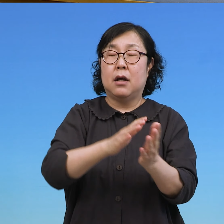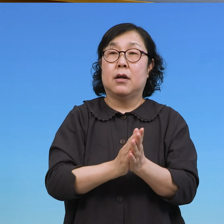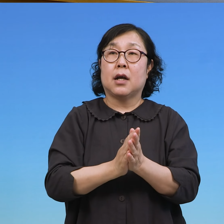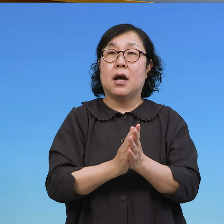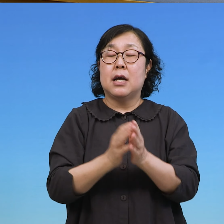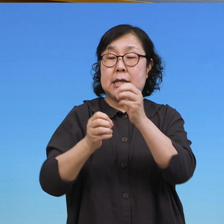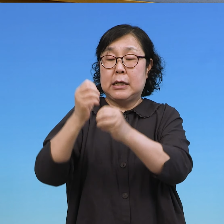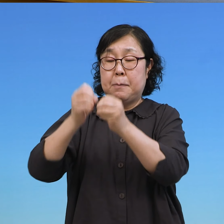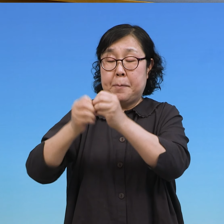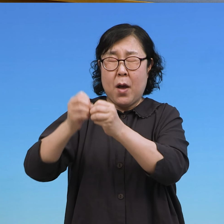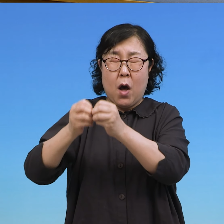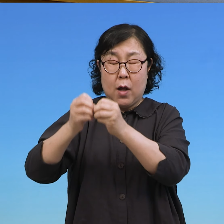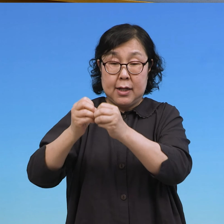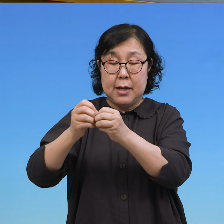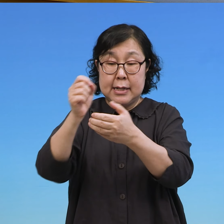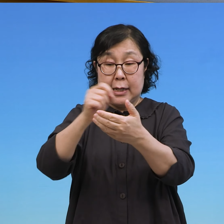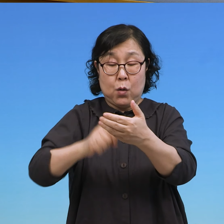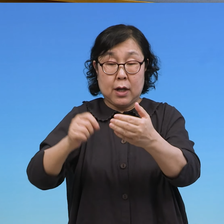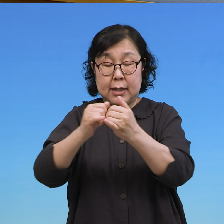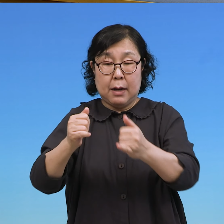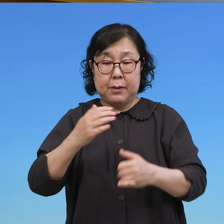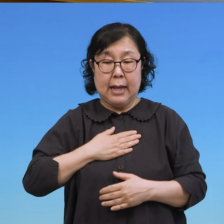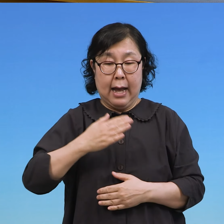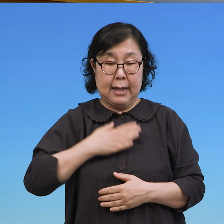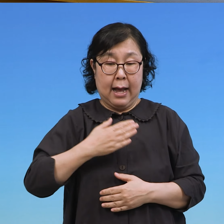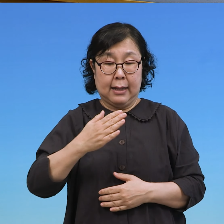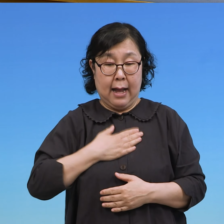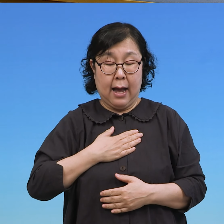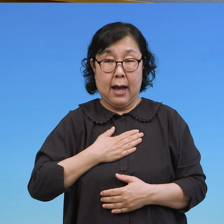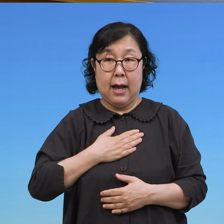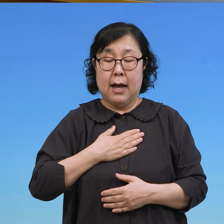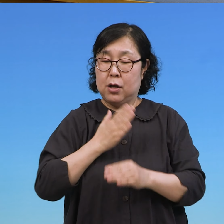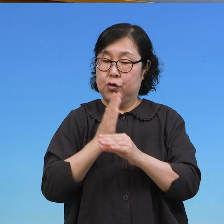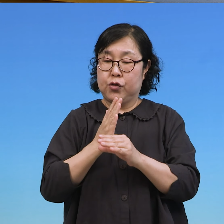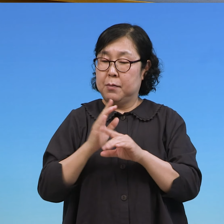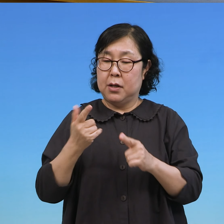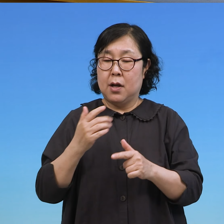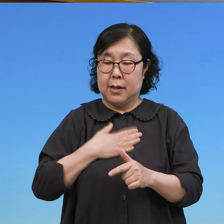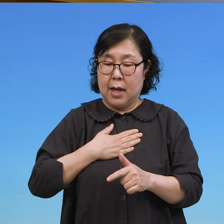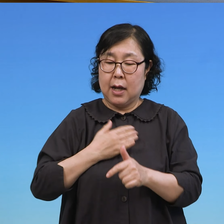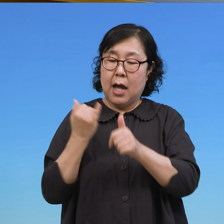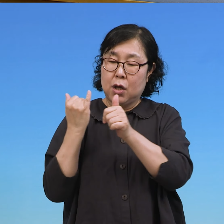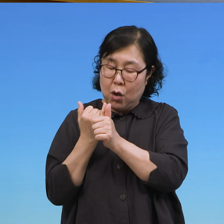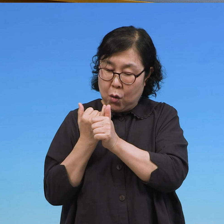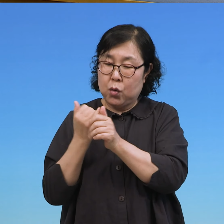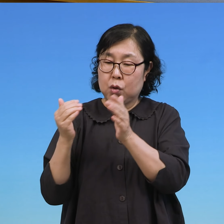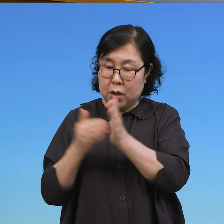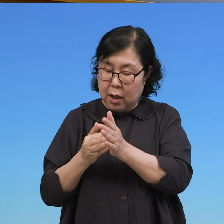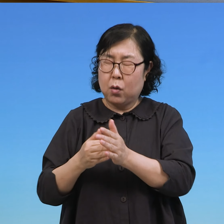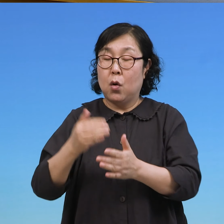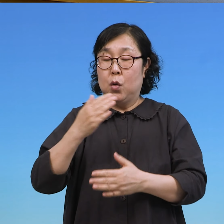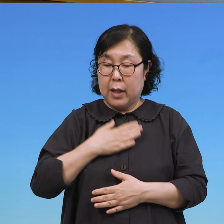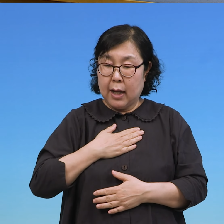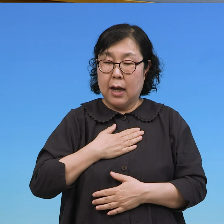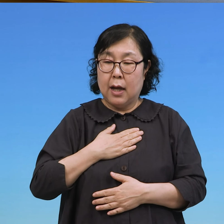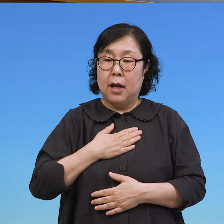기록한 저자는 내가 기뻤다. 아까 제가 설명드린 건 다 내가예요. 결혼하게 된 것도 내가